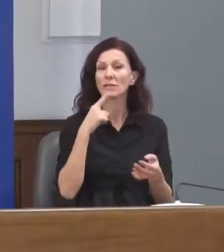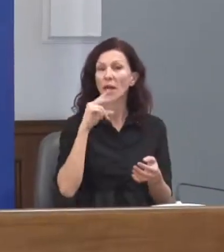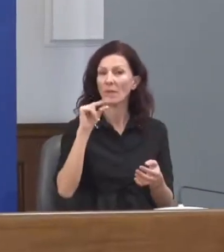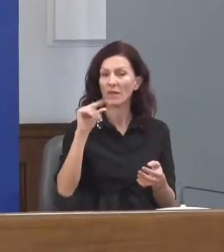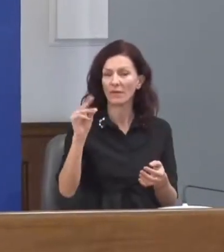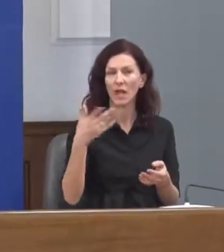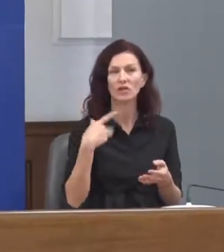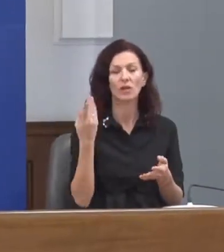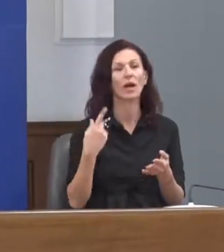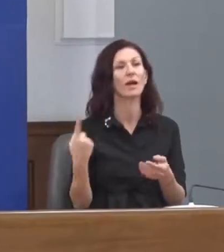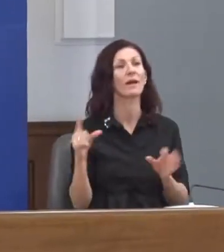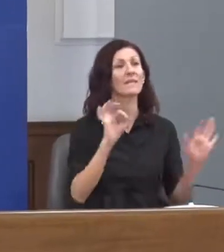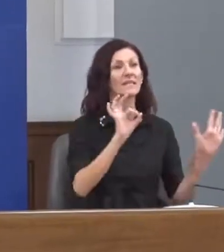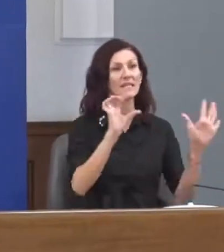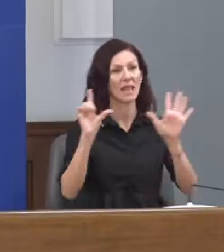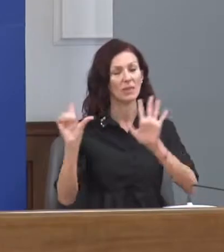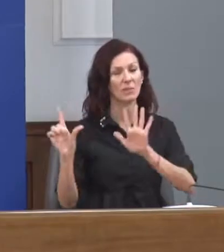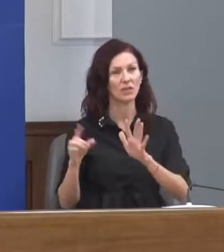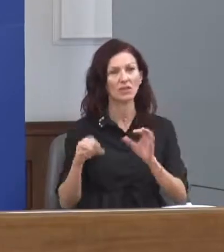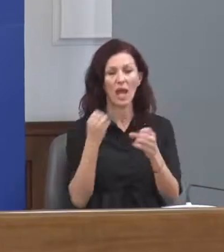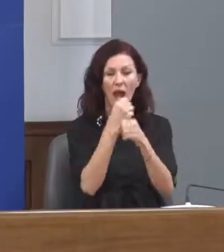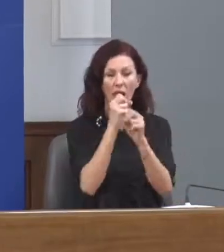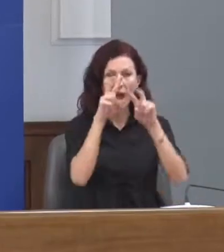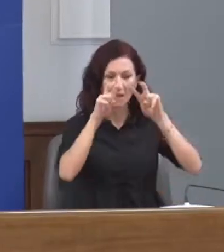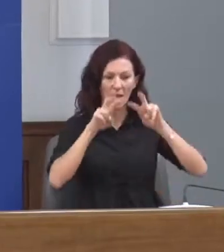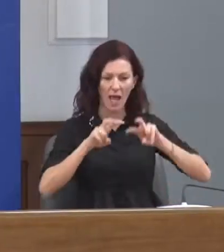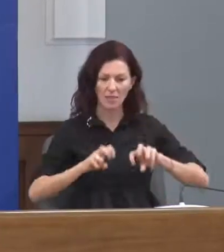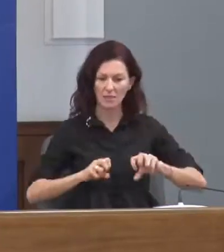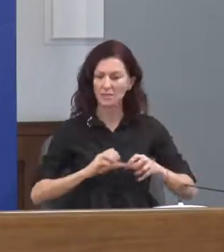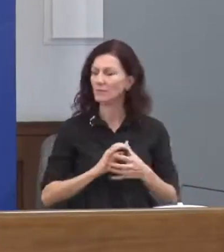е седмичният анализ.